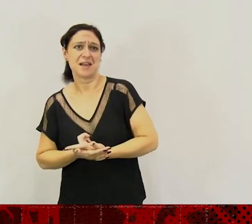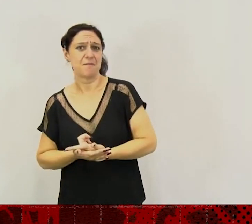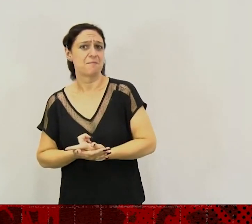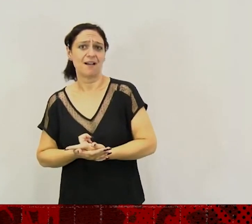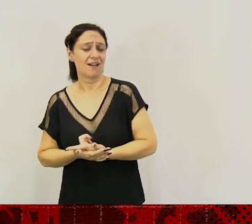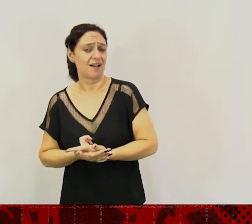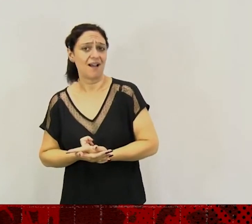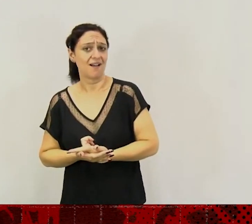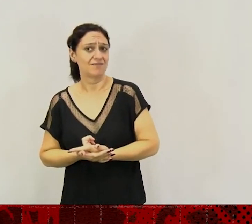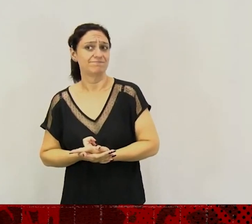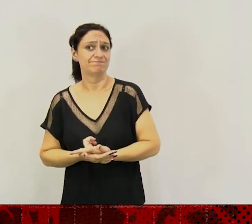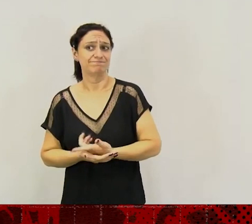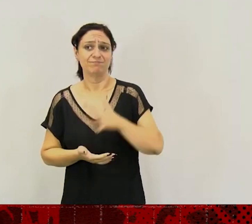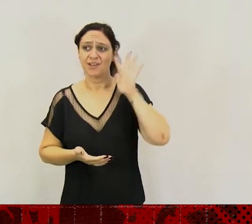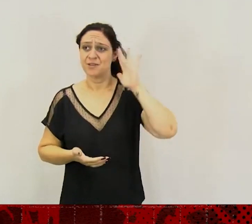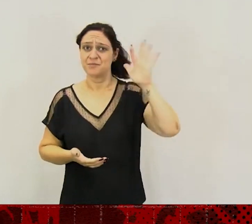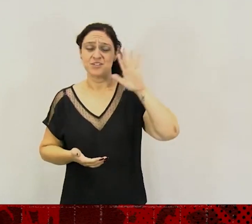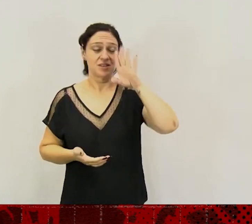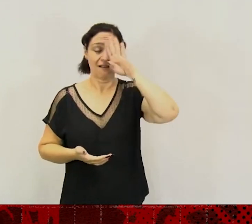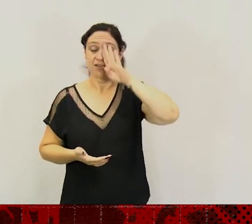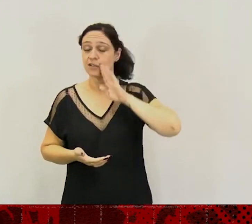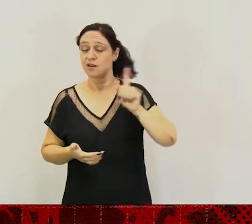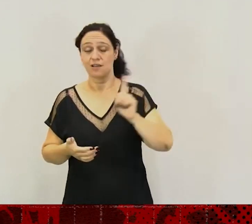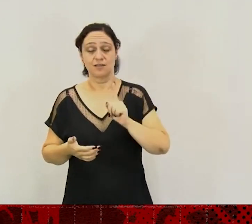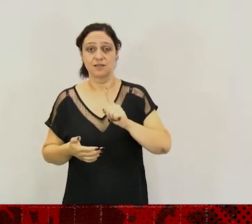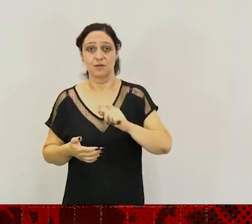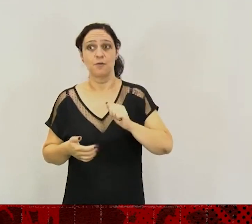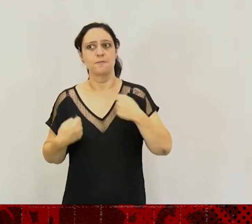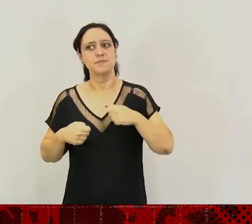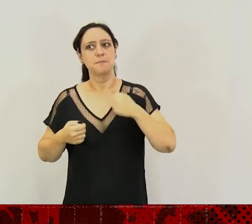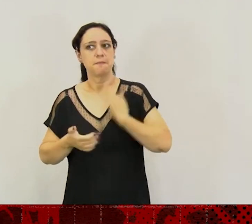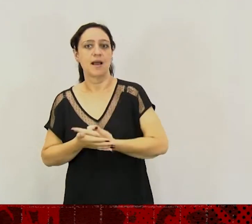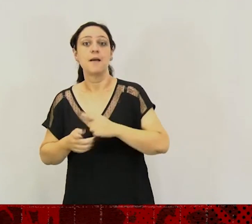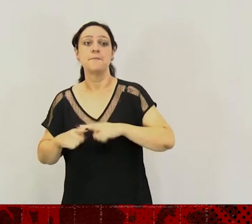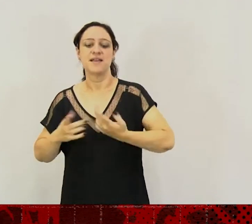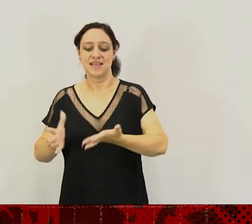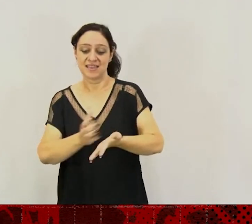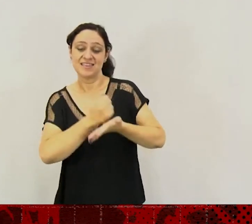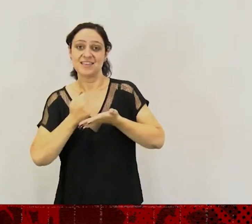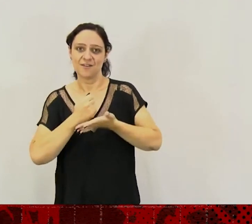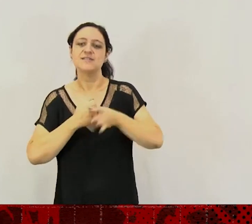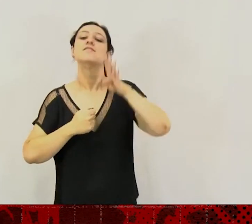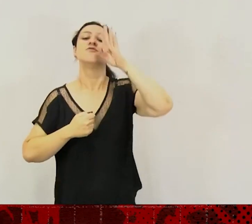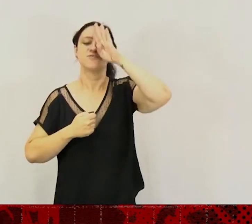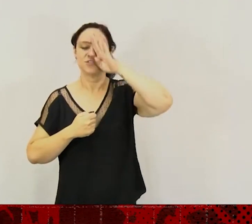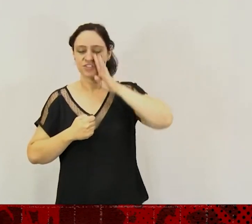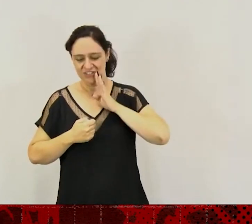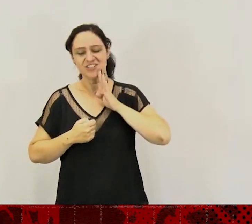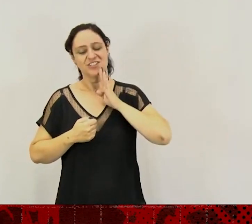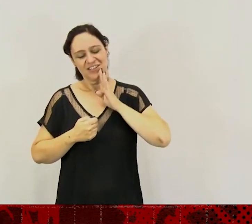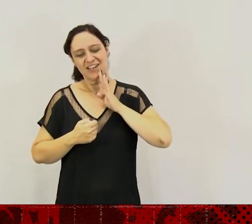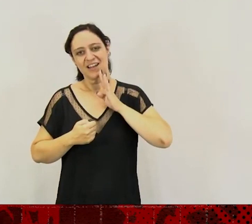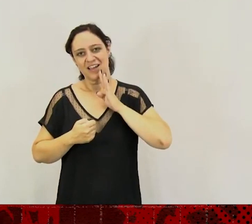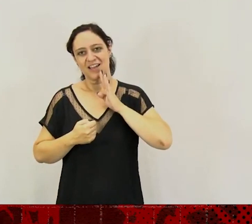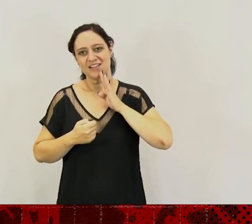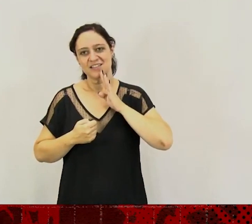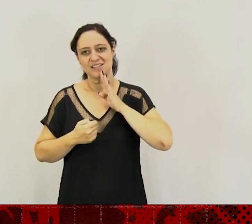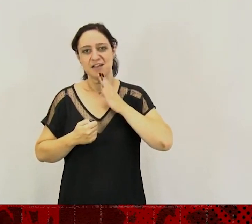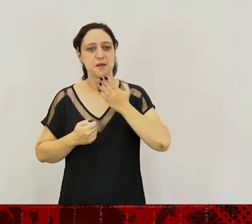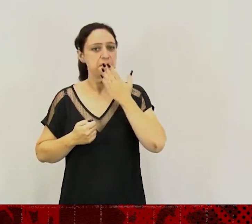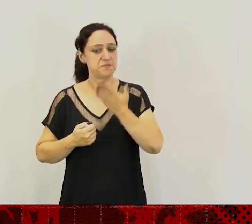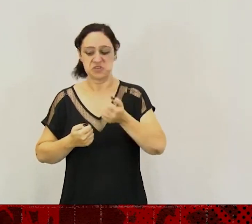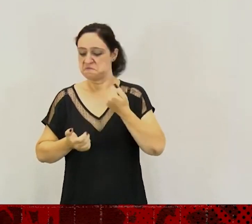seria de graça, mas a salvação é de graça. O Senhor não